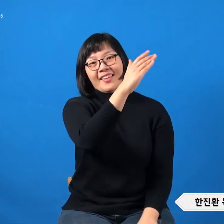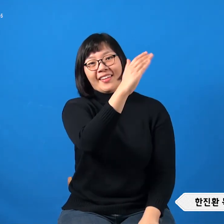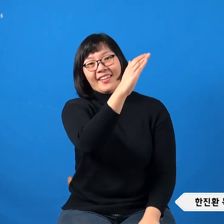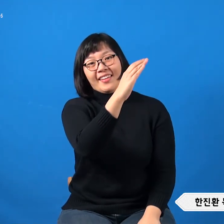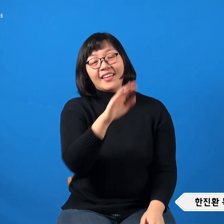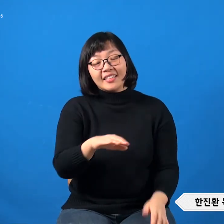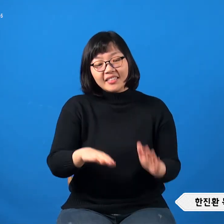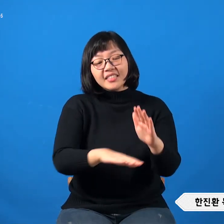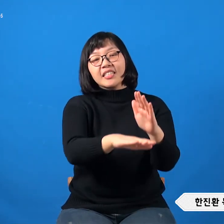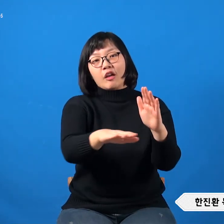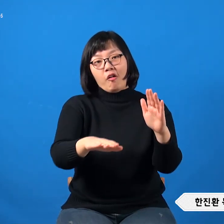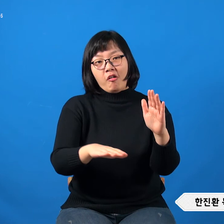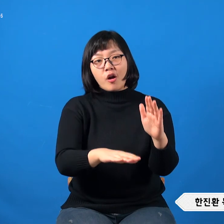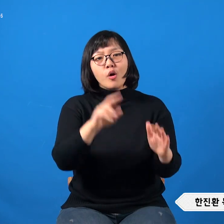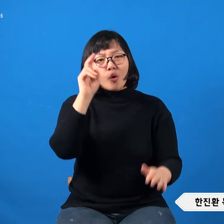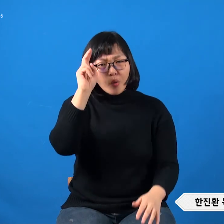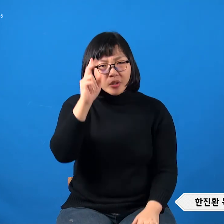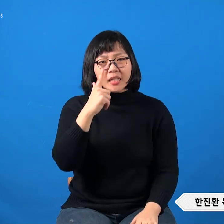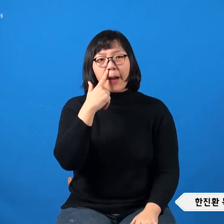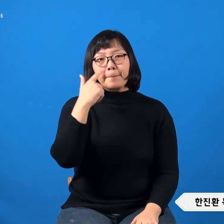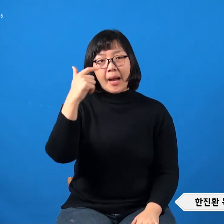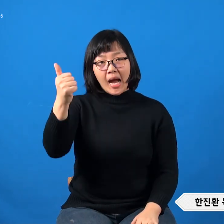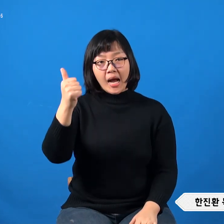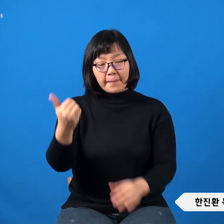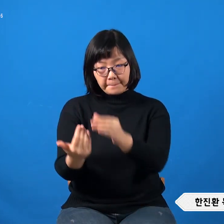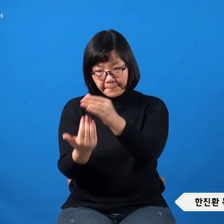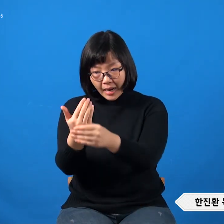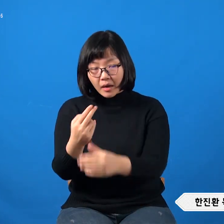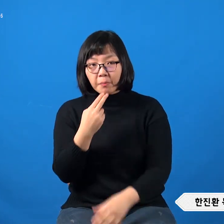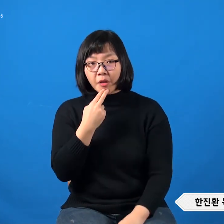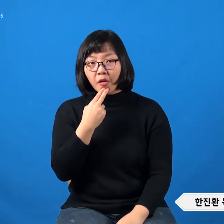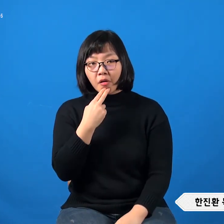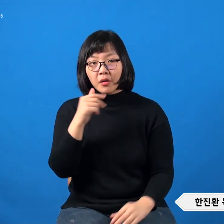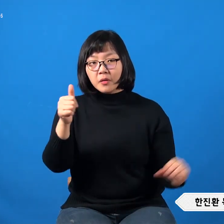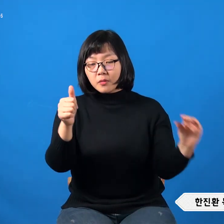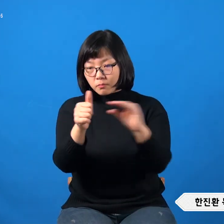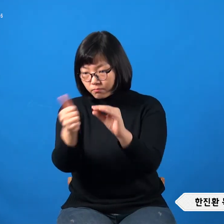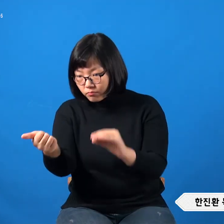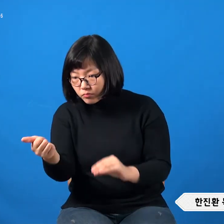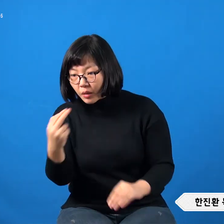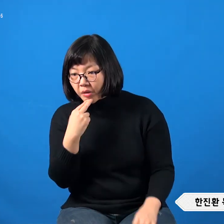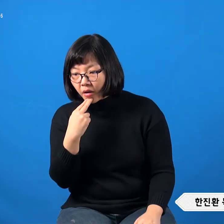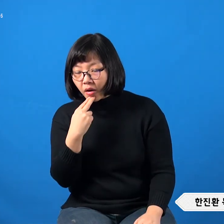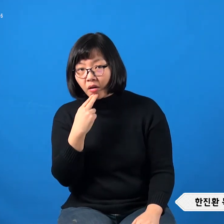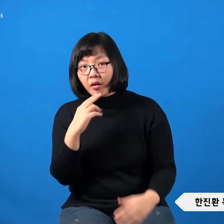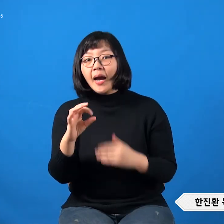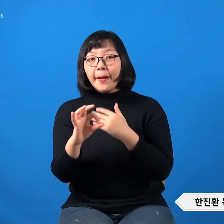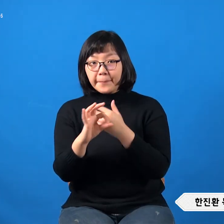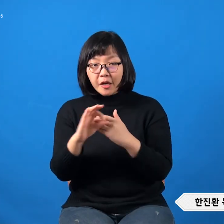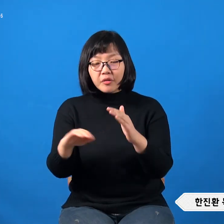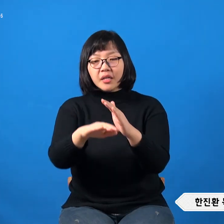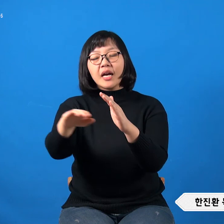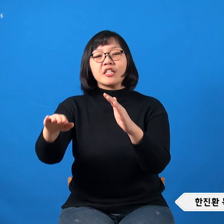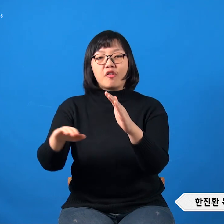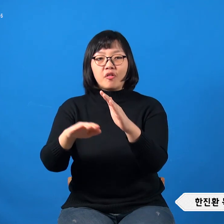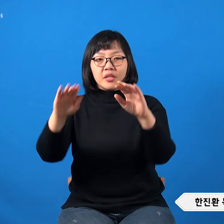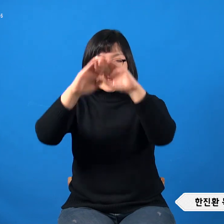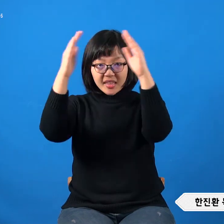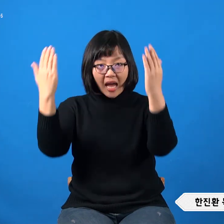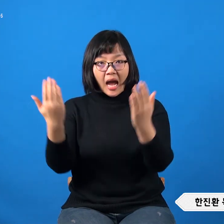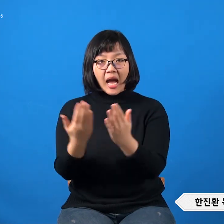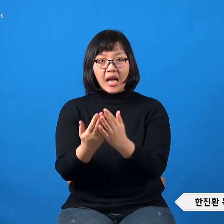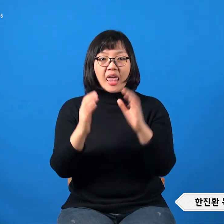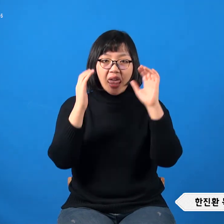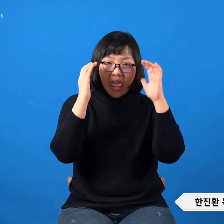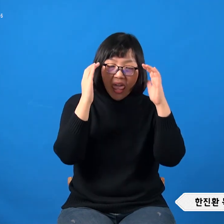그 가정은 만약에 아버지가 사고를 당하는 그런 일이 없었더라면 아마 가정 전체가, 이